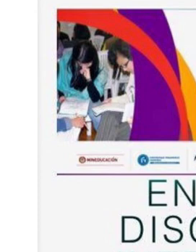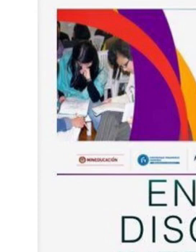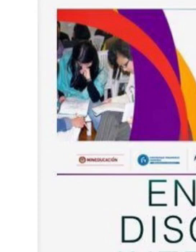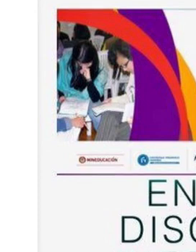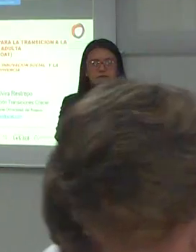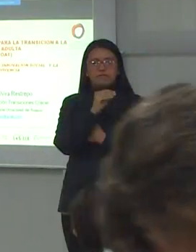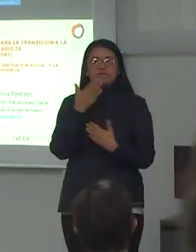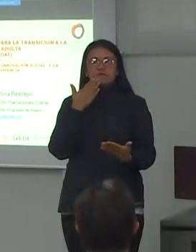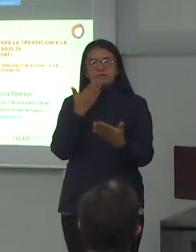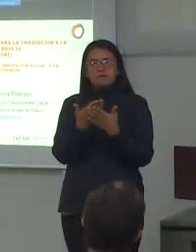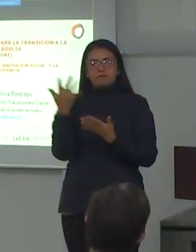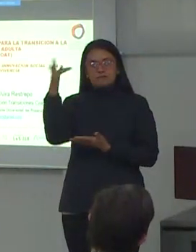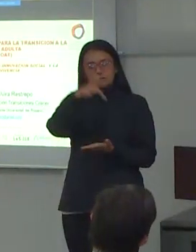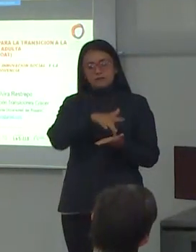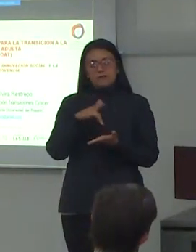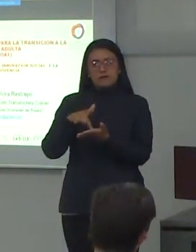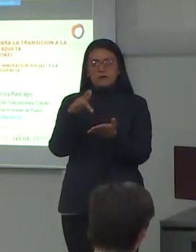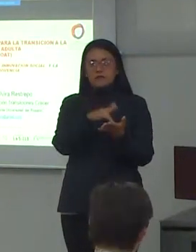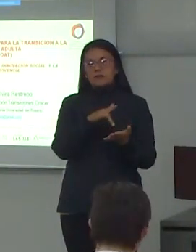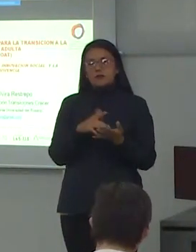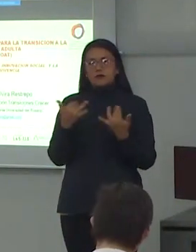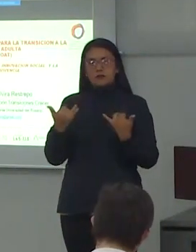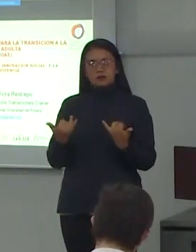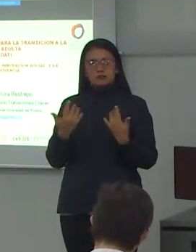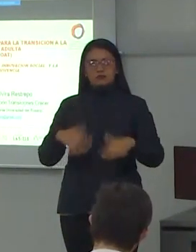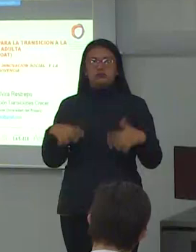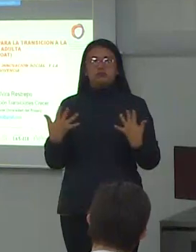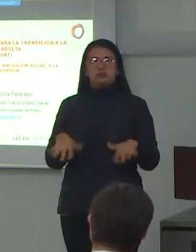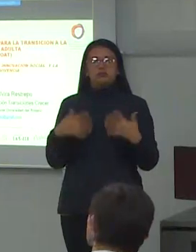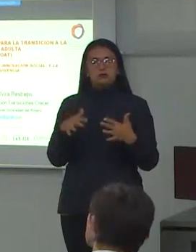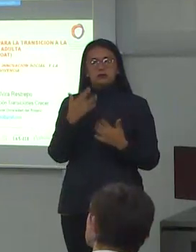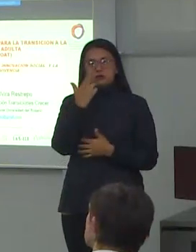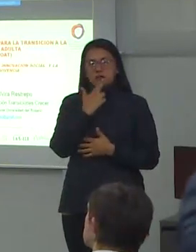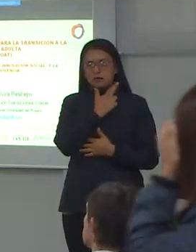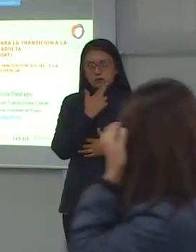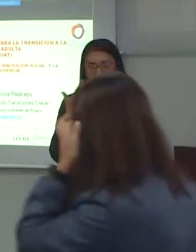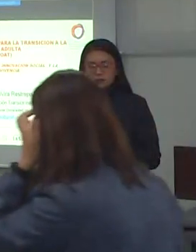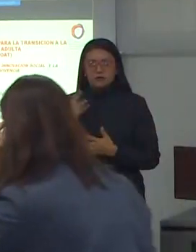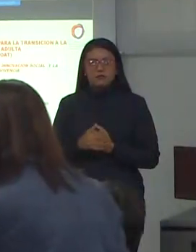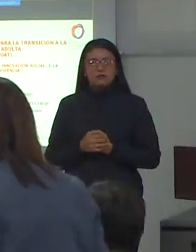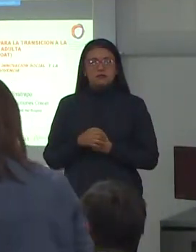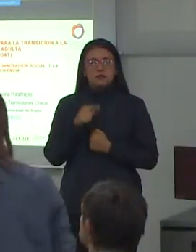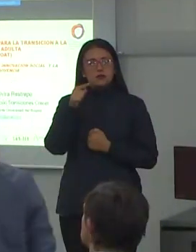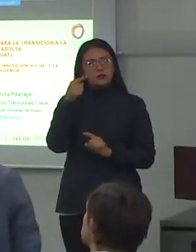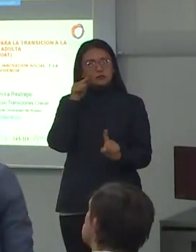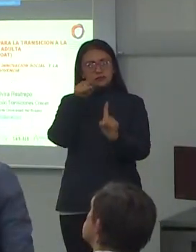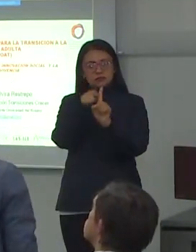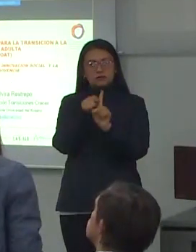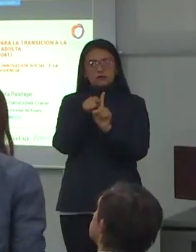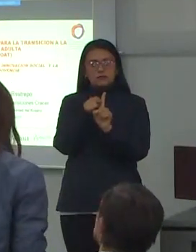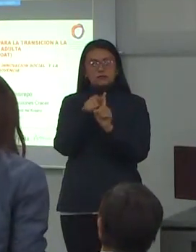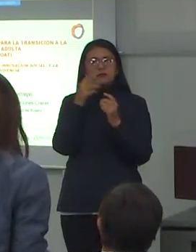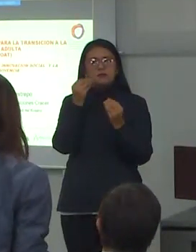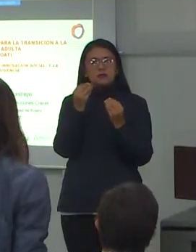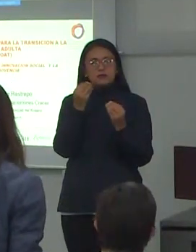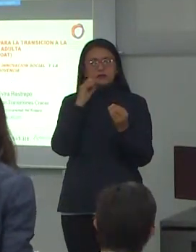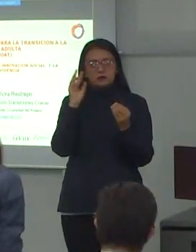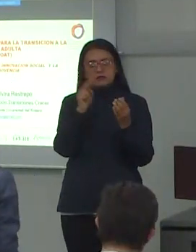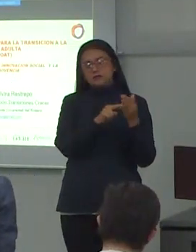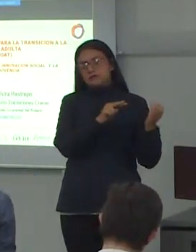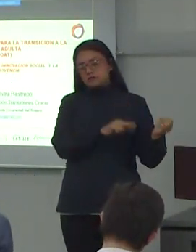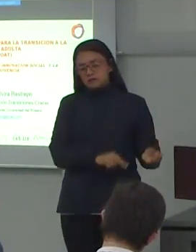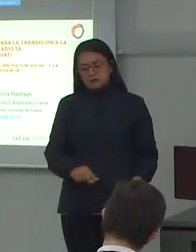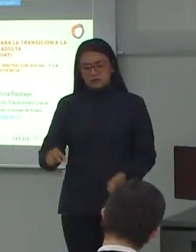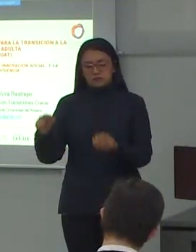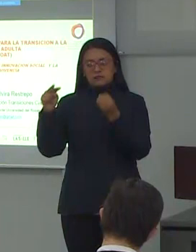Gracias por estar acá en este importantísimo compromiso, esta apuesta por la educación